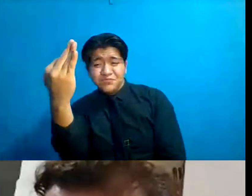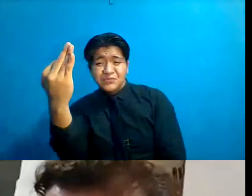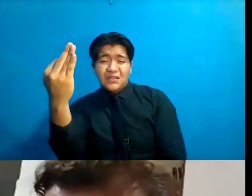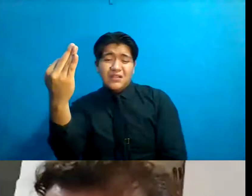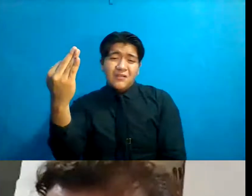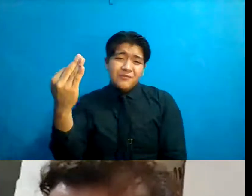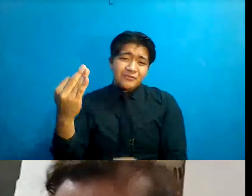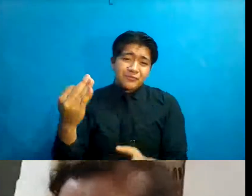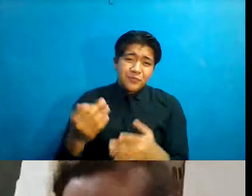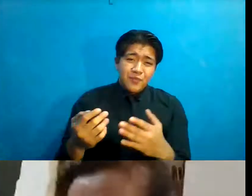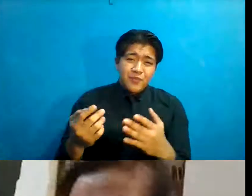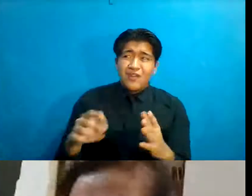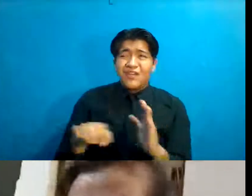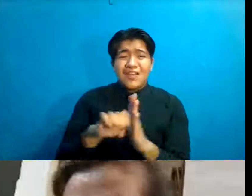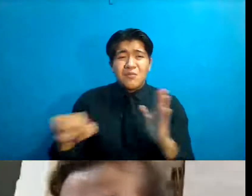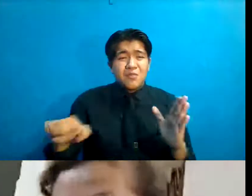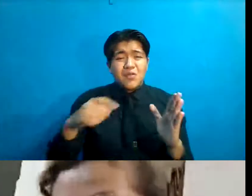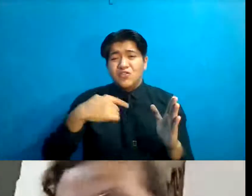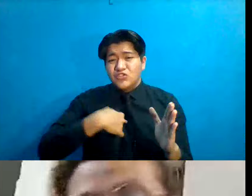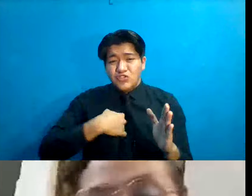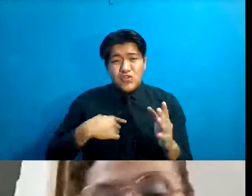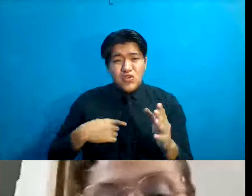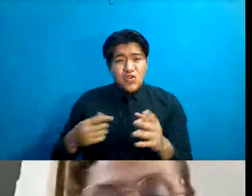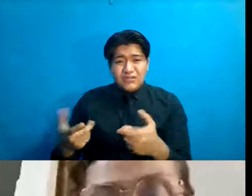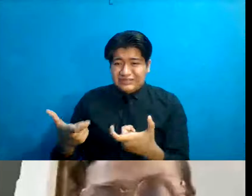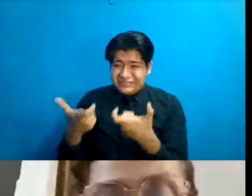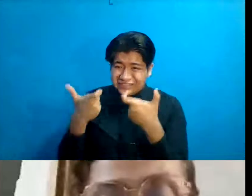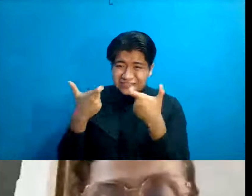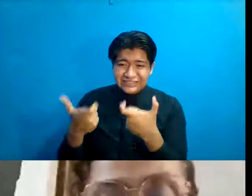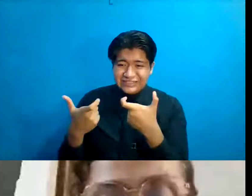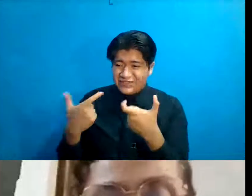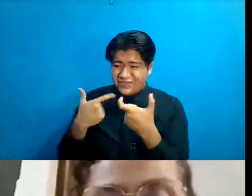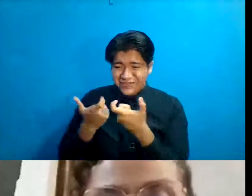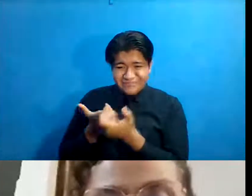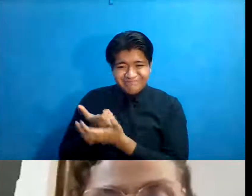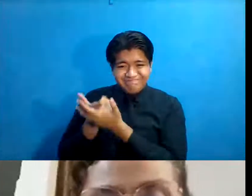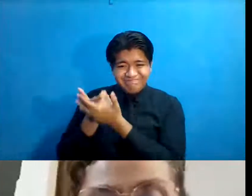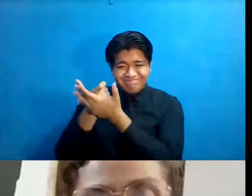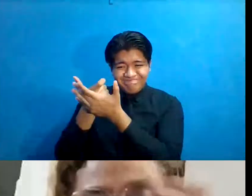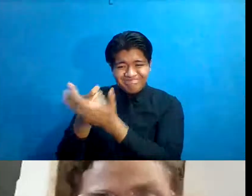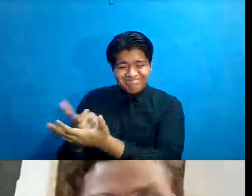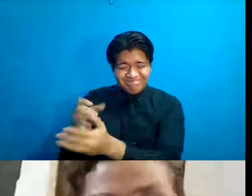servidor ha invertido muchísimo dinero en su formación.